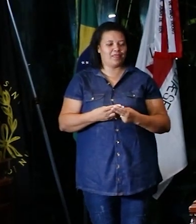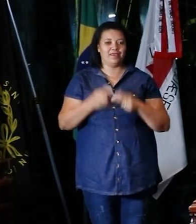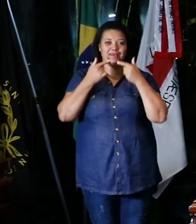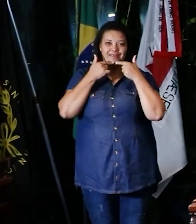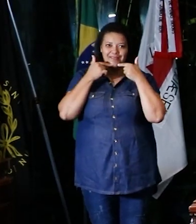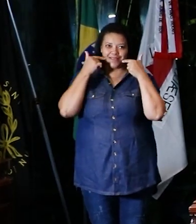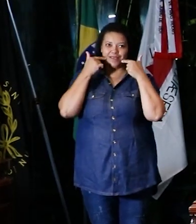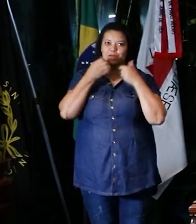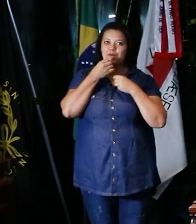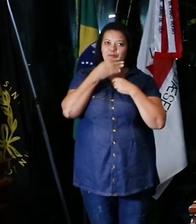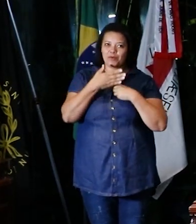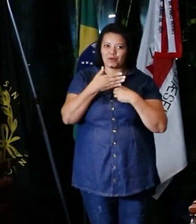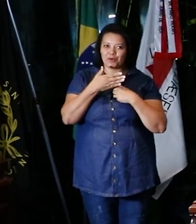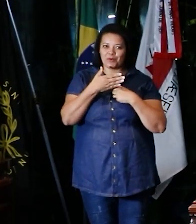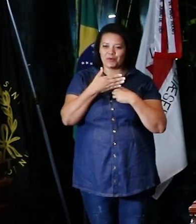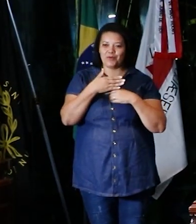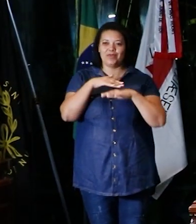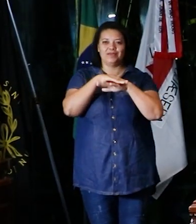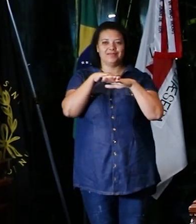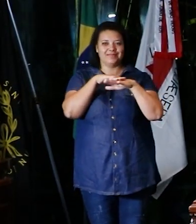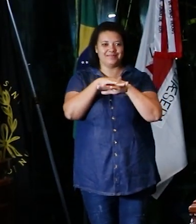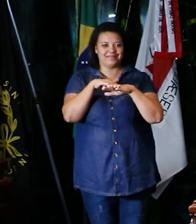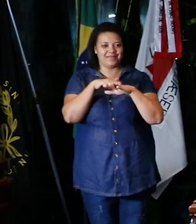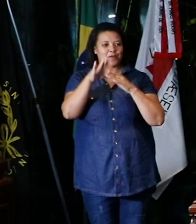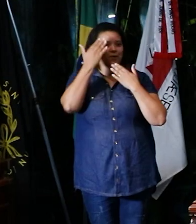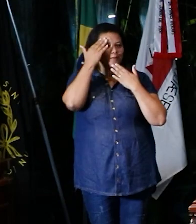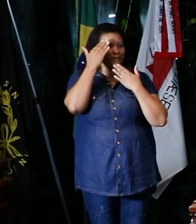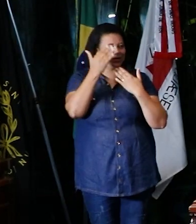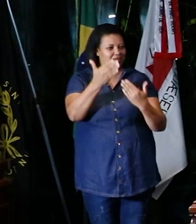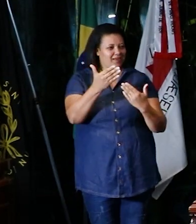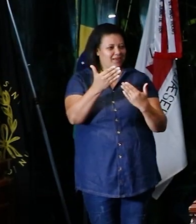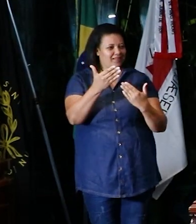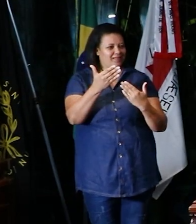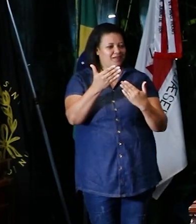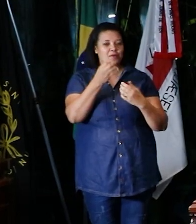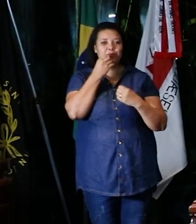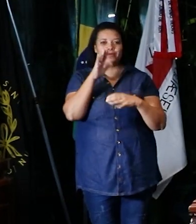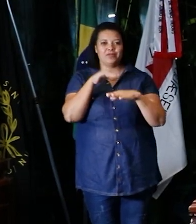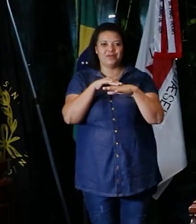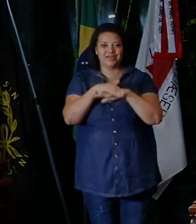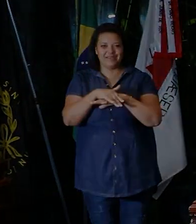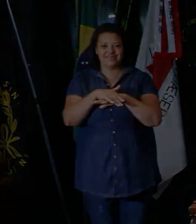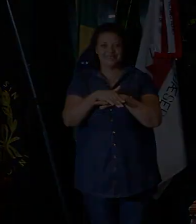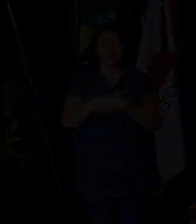boa, de ouvir essa nossa conversa. Muito obrigada, viu, gente? Boa noite.